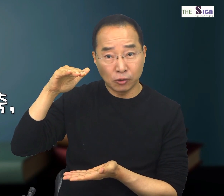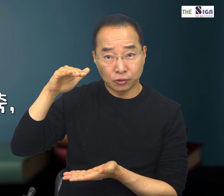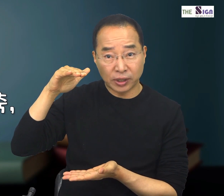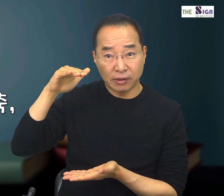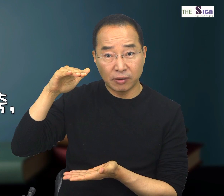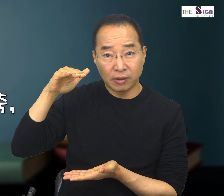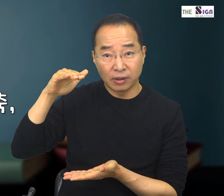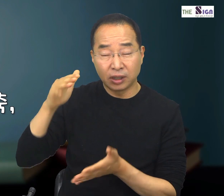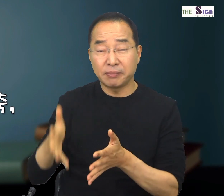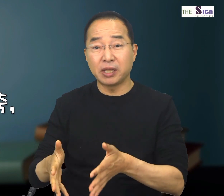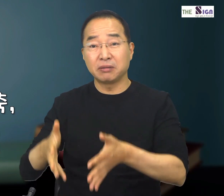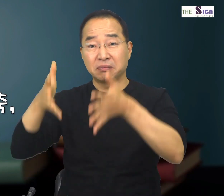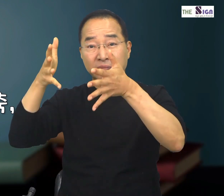건축해요. 그러면